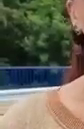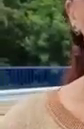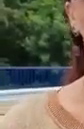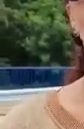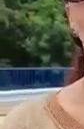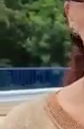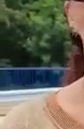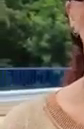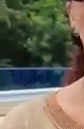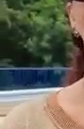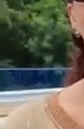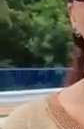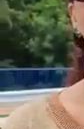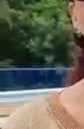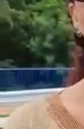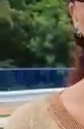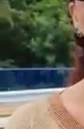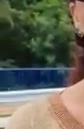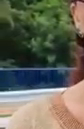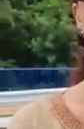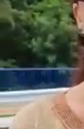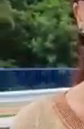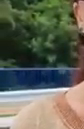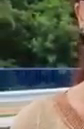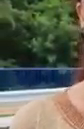Um grande orgulho, uma grande honra,